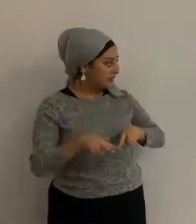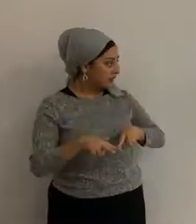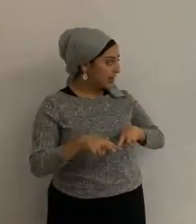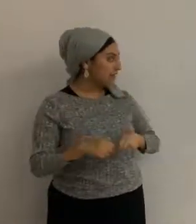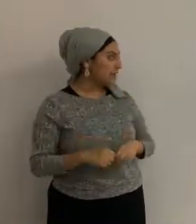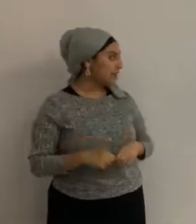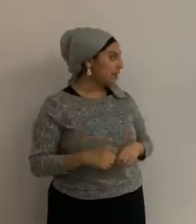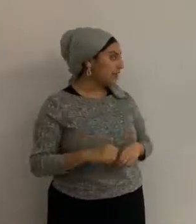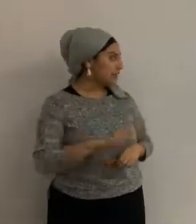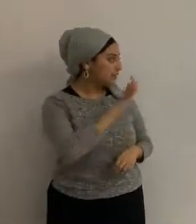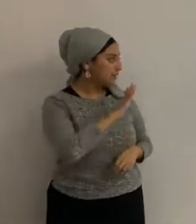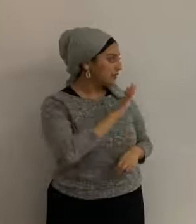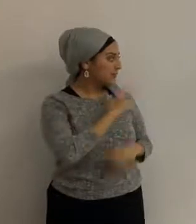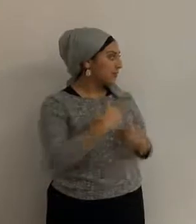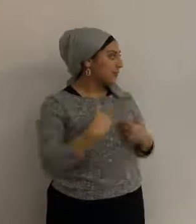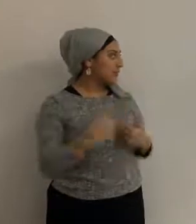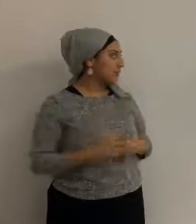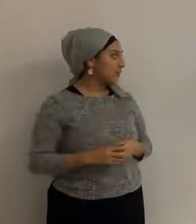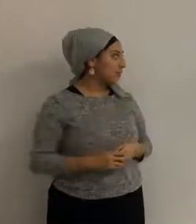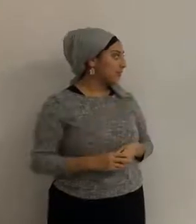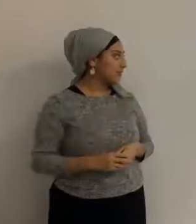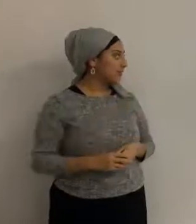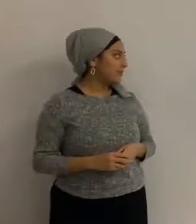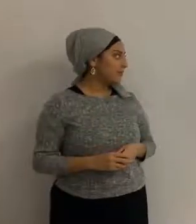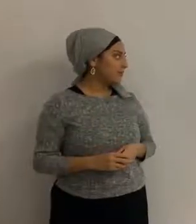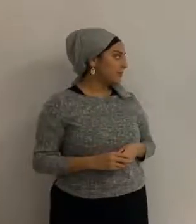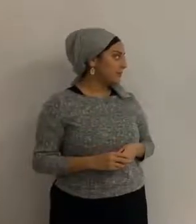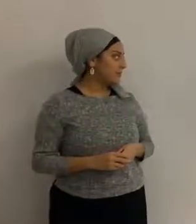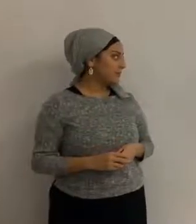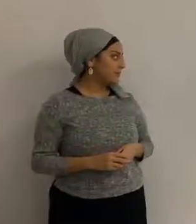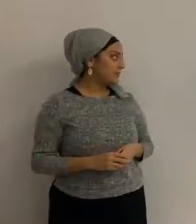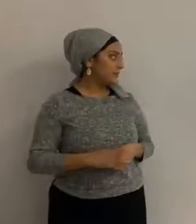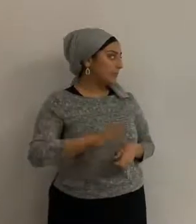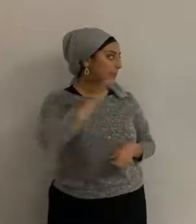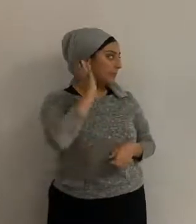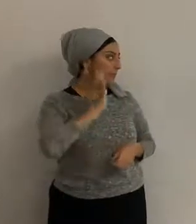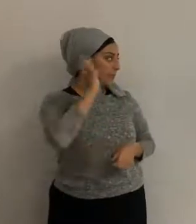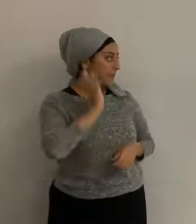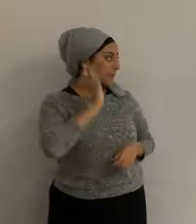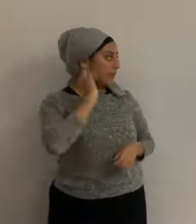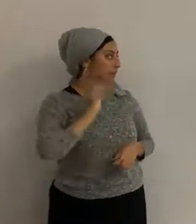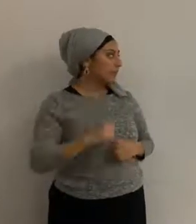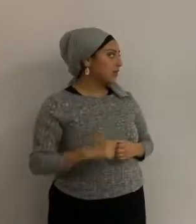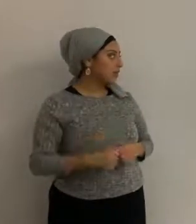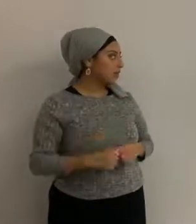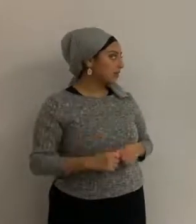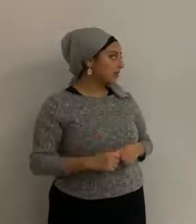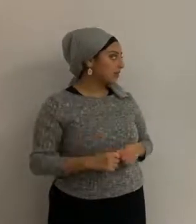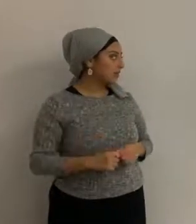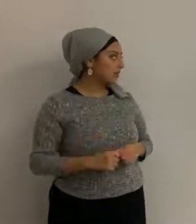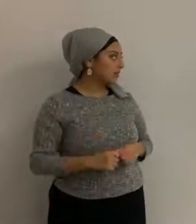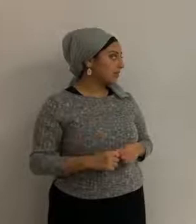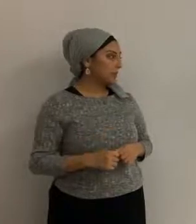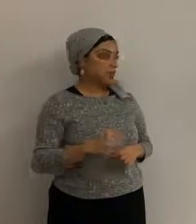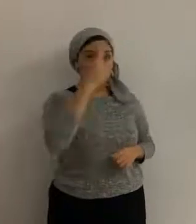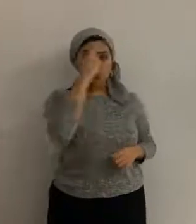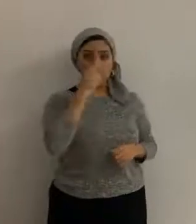Este es lo que antes fuera Fortaleza Antonia, yo le he llamado